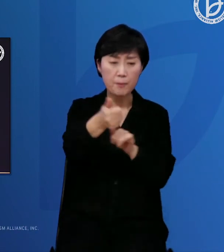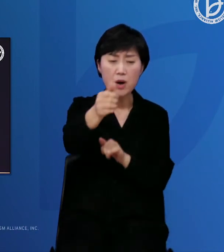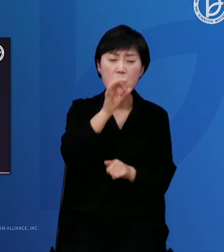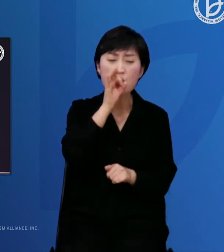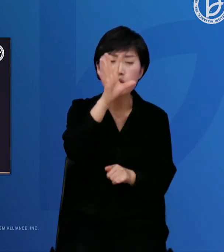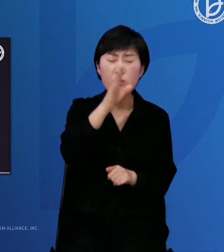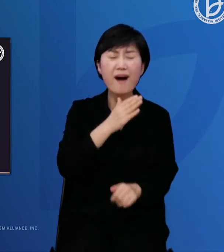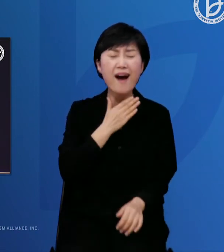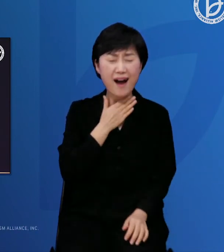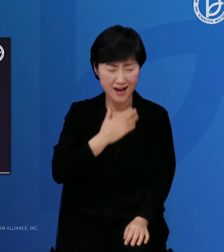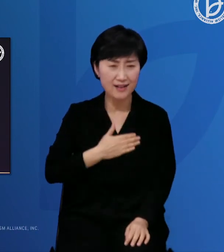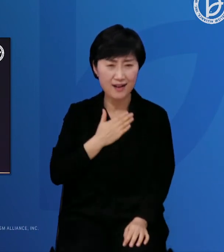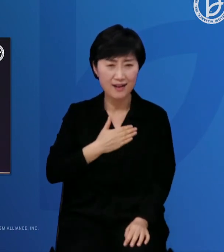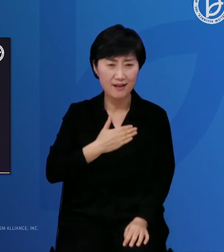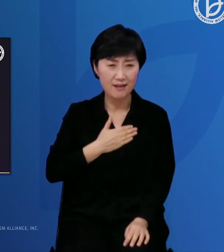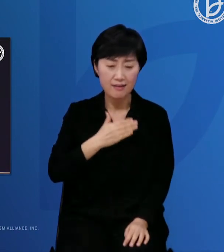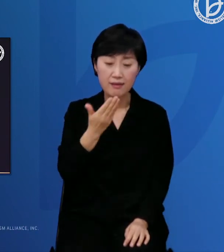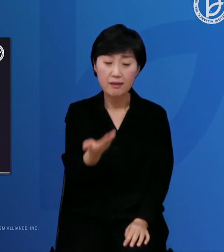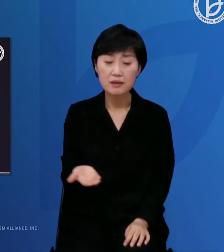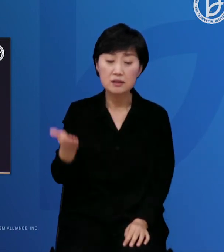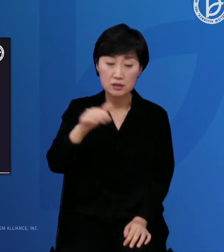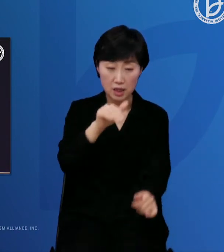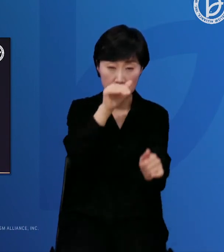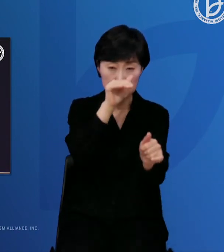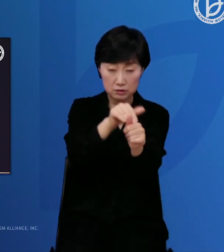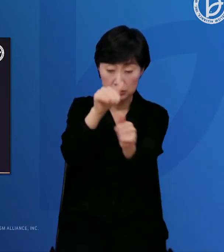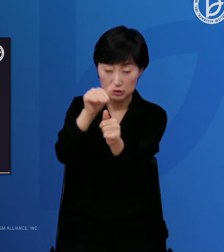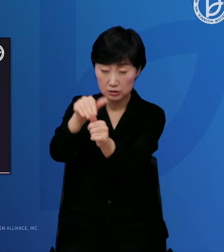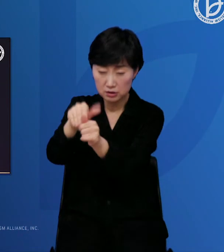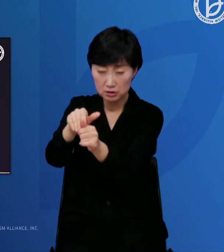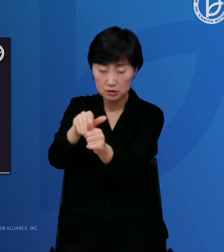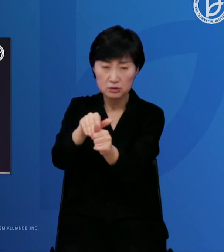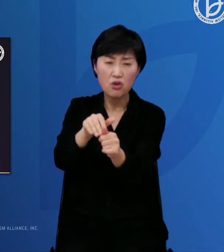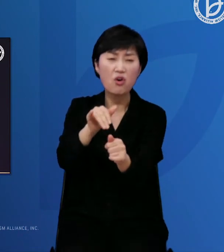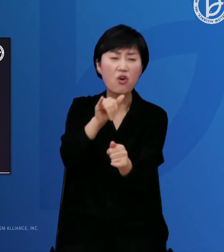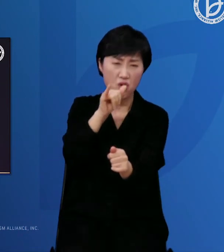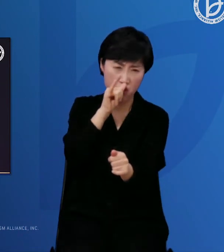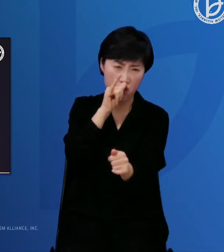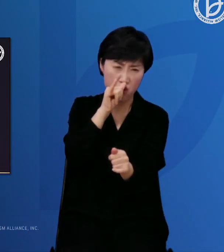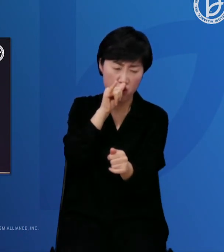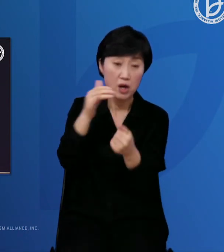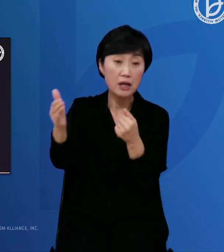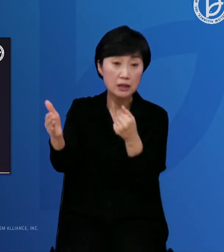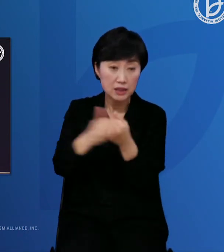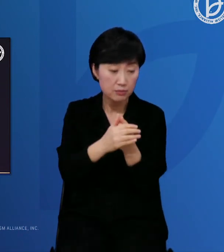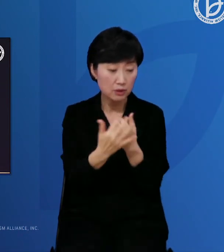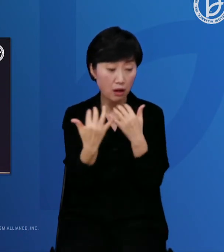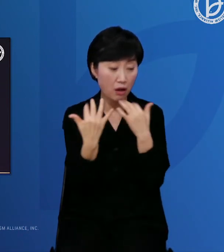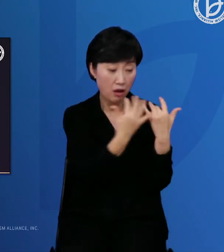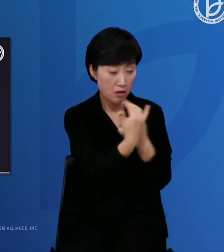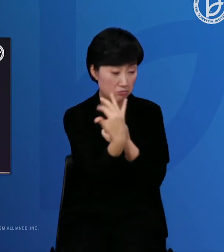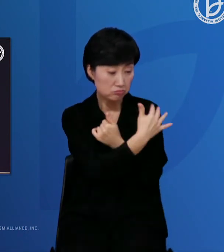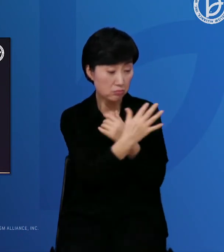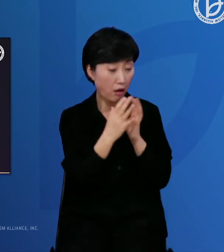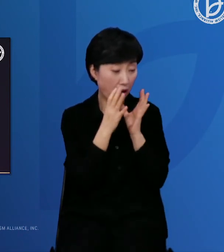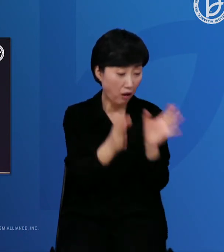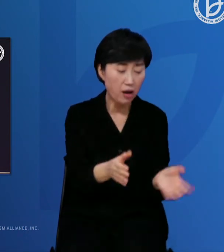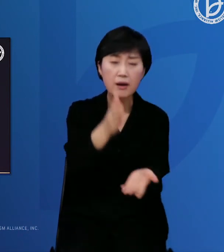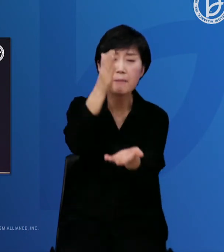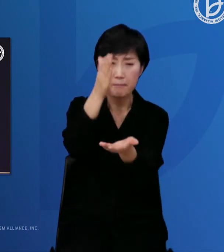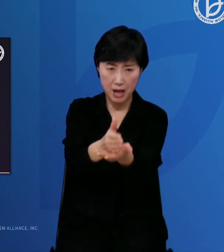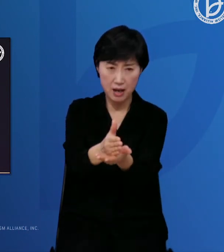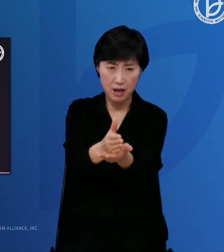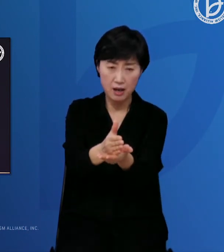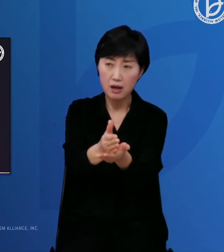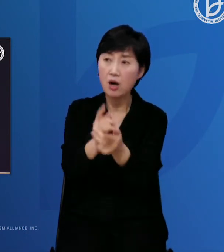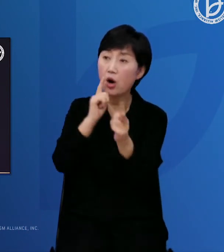well that he cannot overcome you, and yet he still 그래서 continues 속지 to 말라는 attack you. 겁니다. That's why I'm telling you not to be deceived. 여러분이 언약만 잡으면 반드시